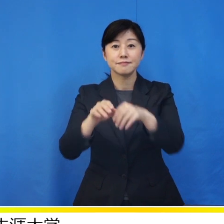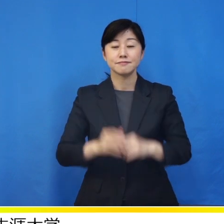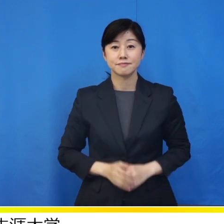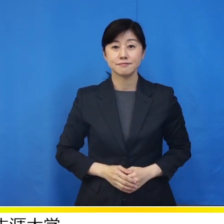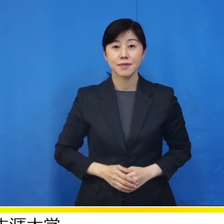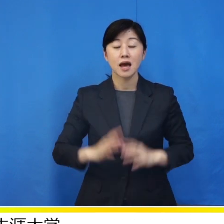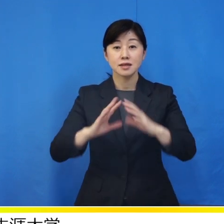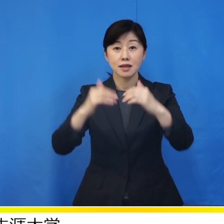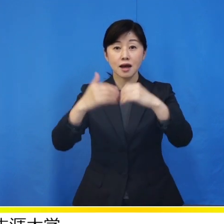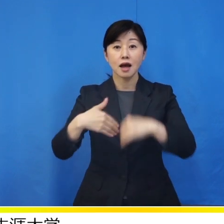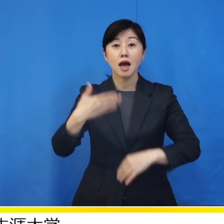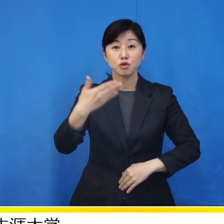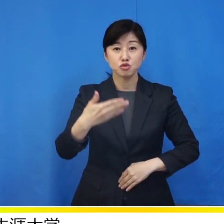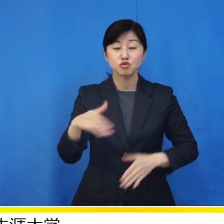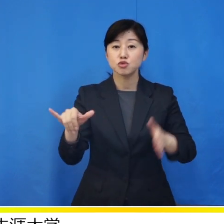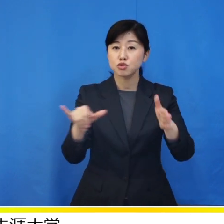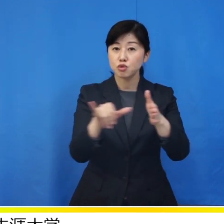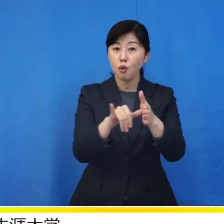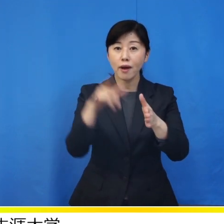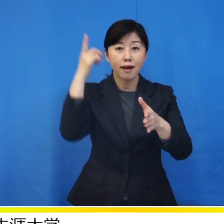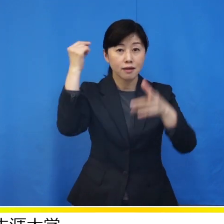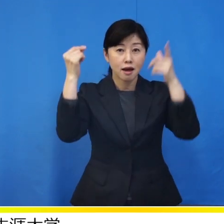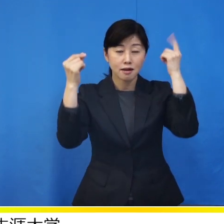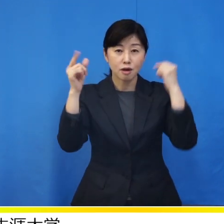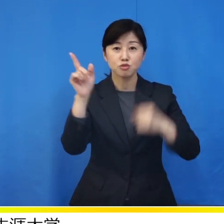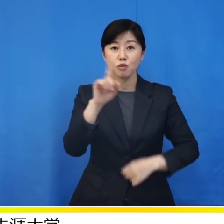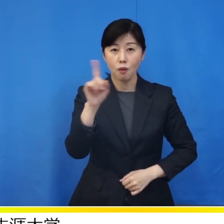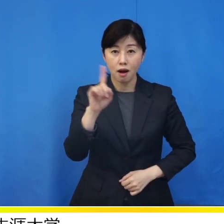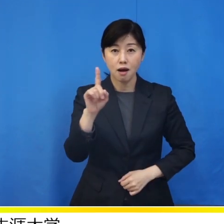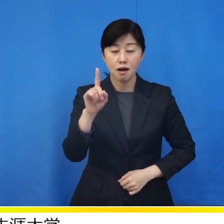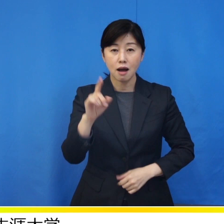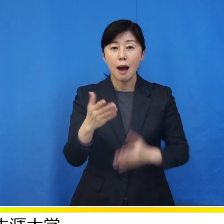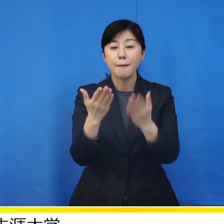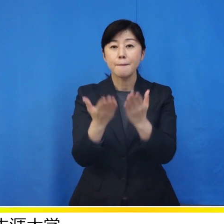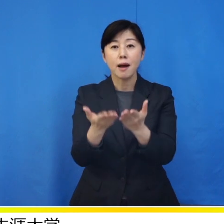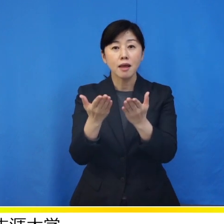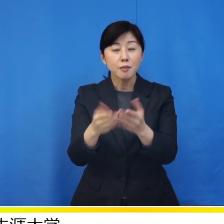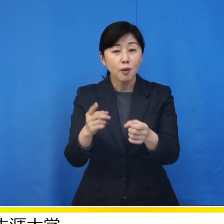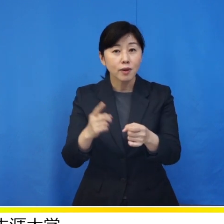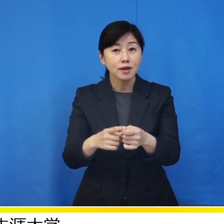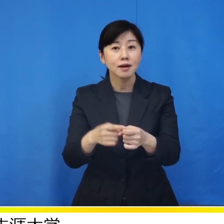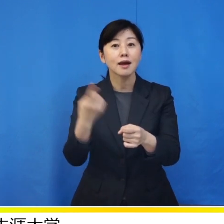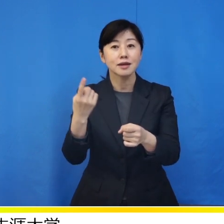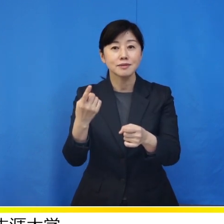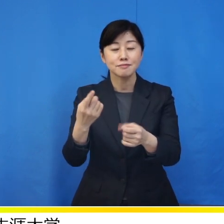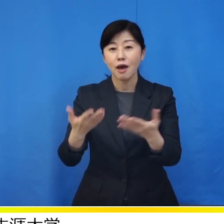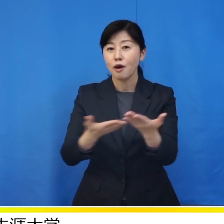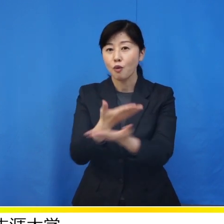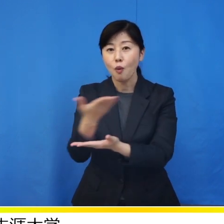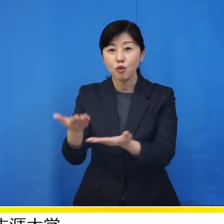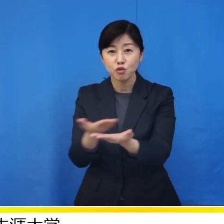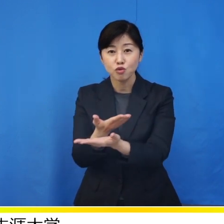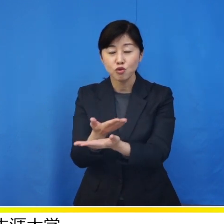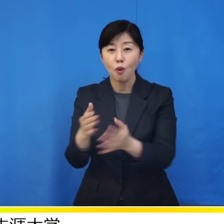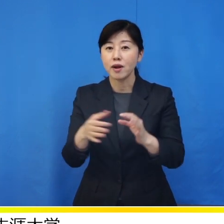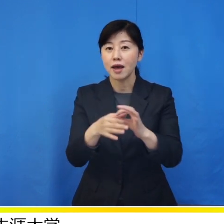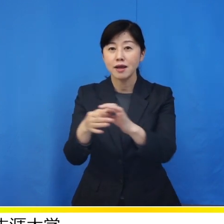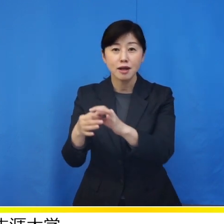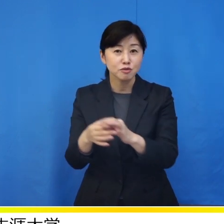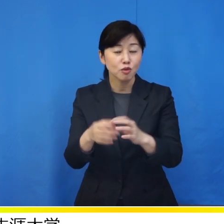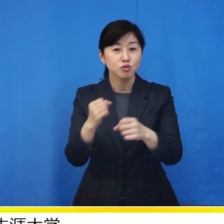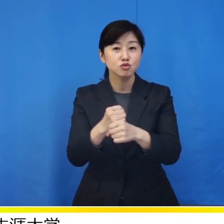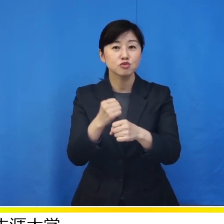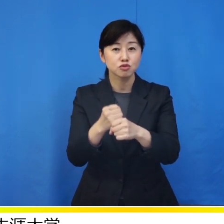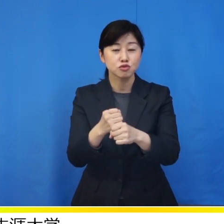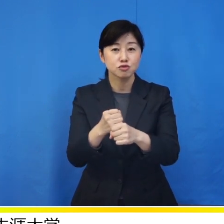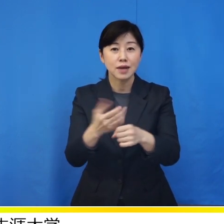世田谷区生涯大学は学びを通じて交流と連帯を生み出すシニア世代